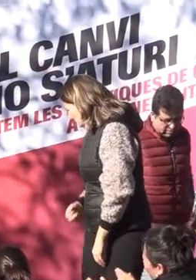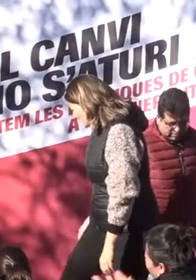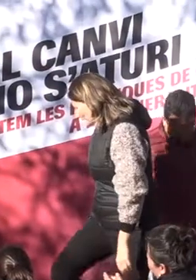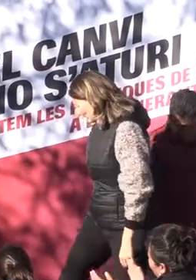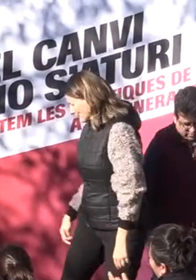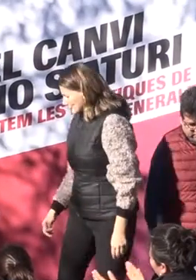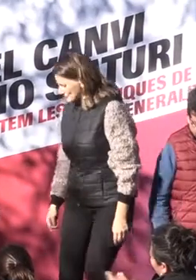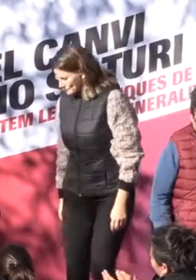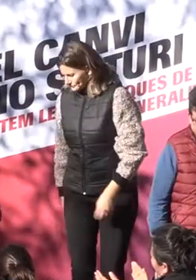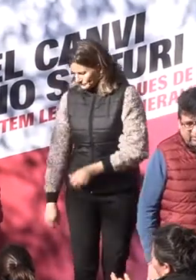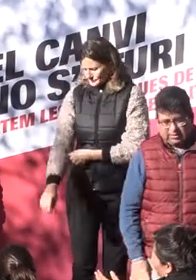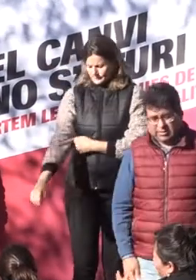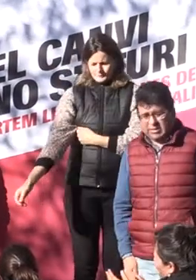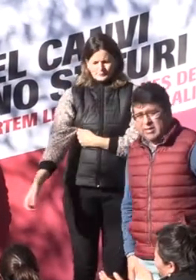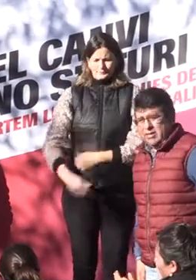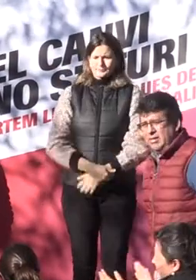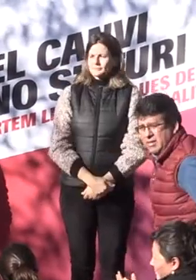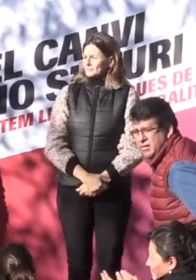yo ya tengo yo en cada mano